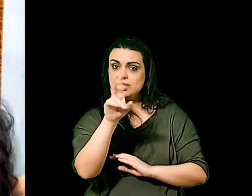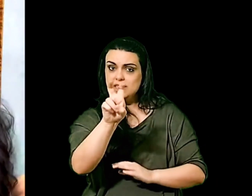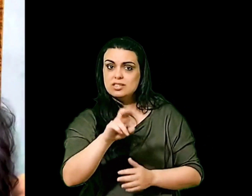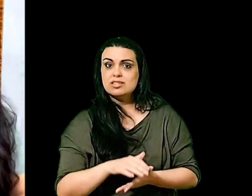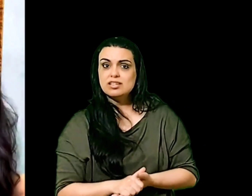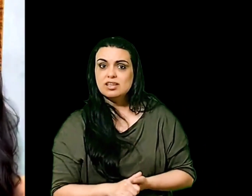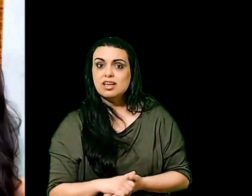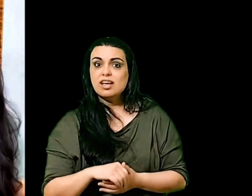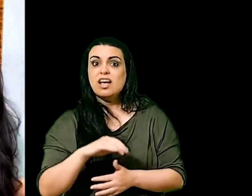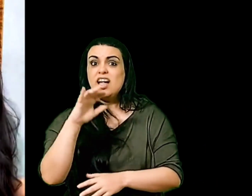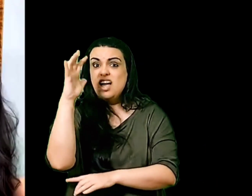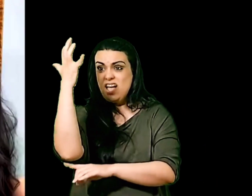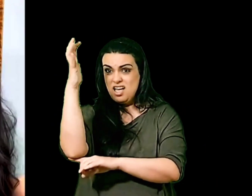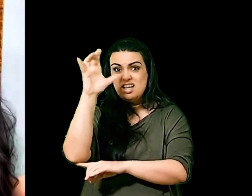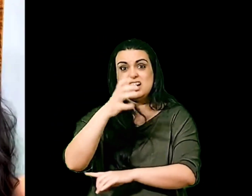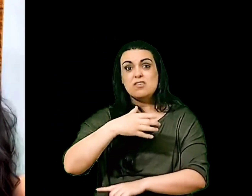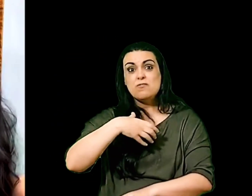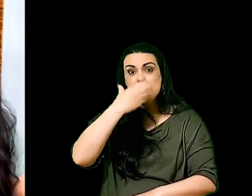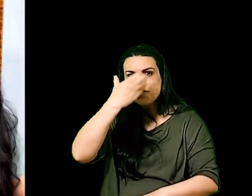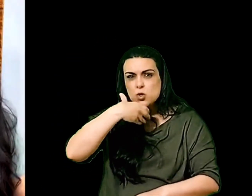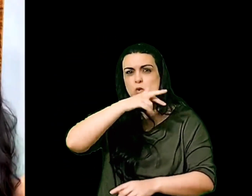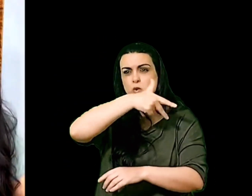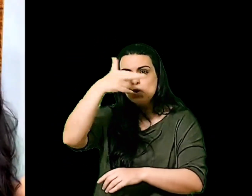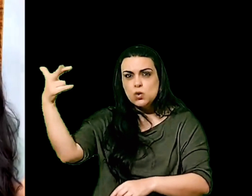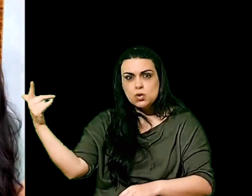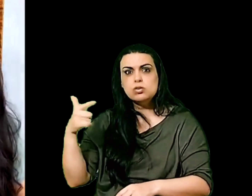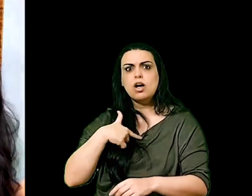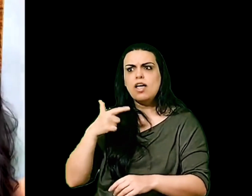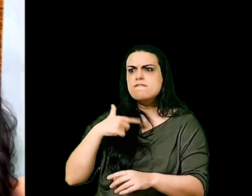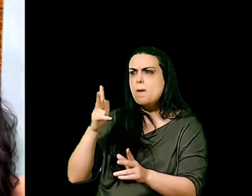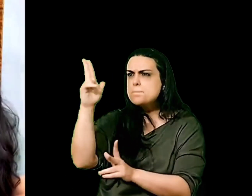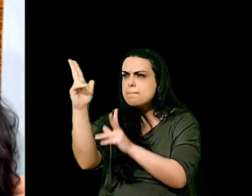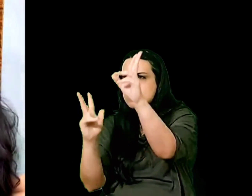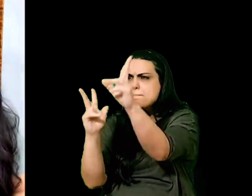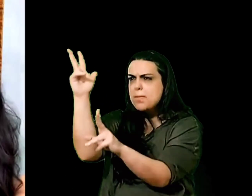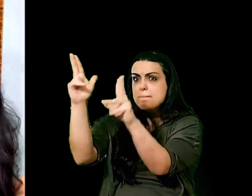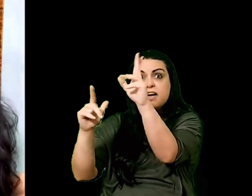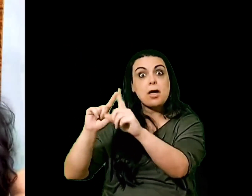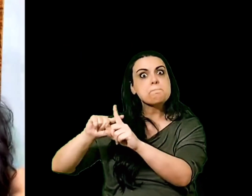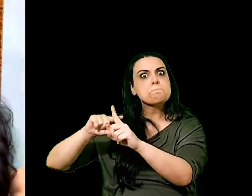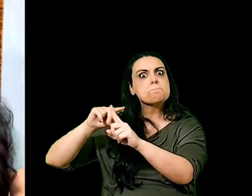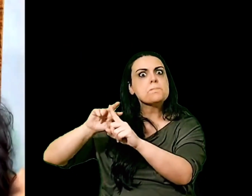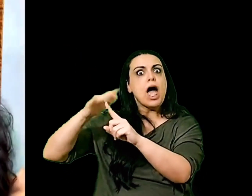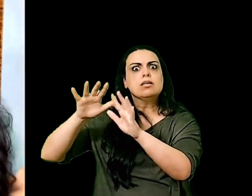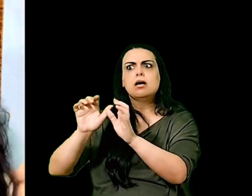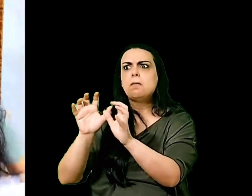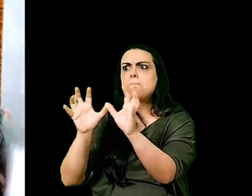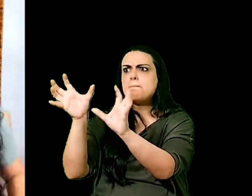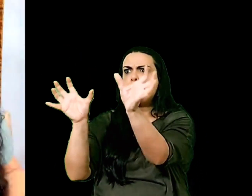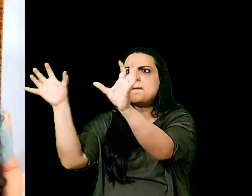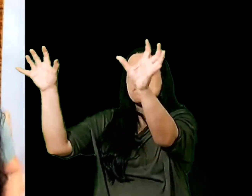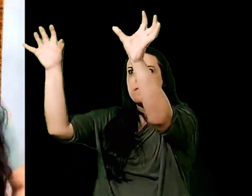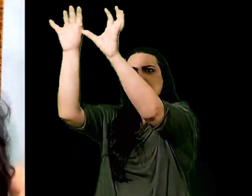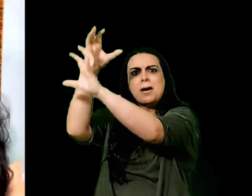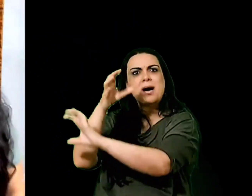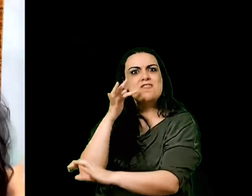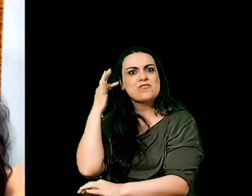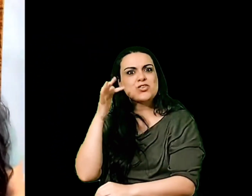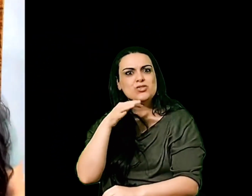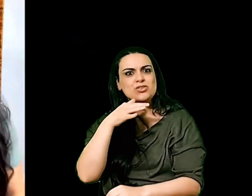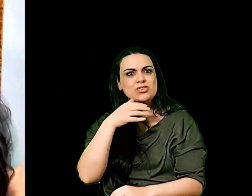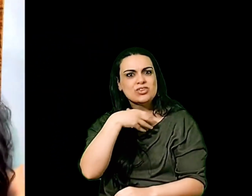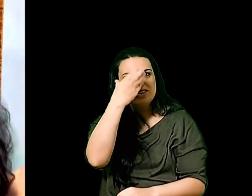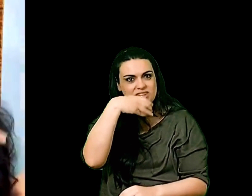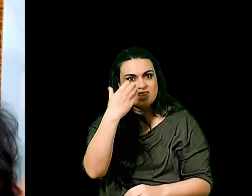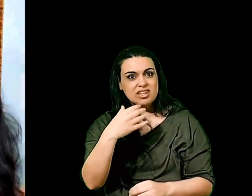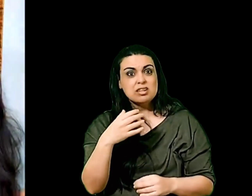lá em João 15. A vara que em mim dá fruto, eu vou podar e ela vai dar mais fruto. Mas a vara que está em mim não dá fruto, então presta atenção, gente, tá